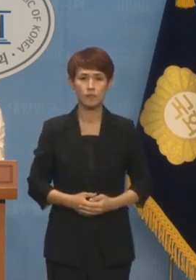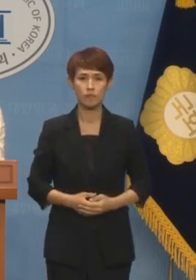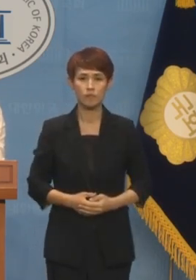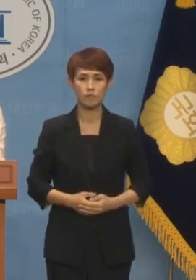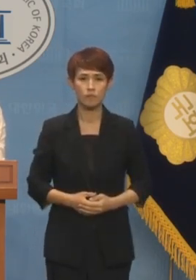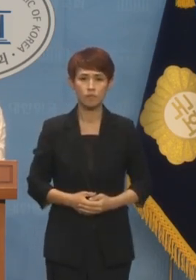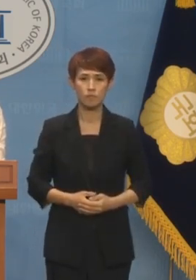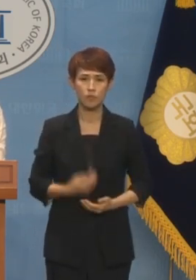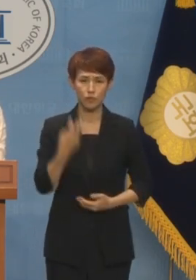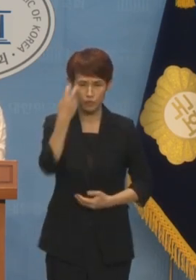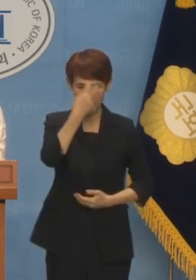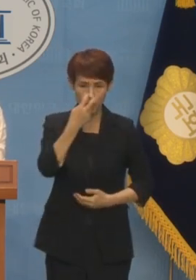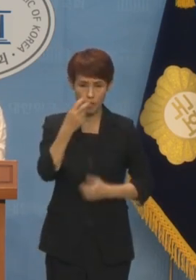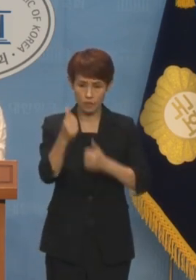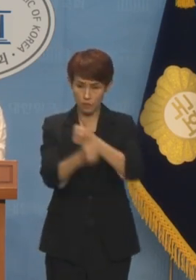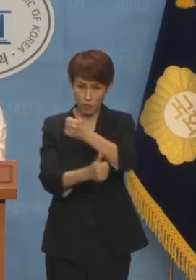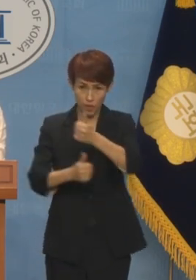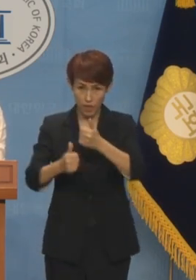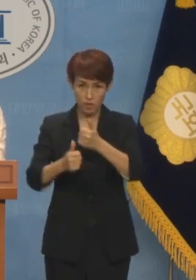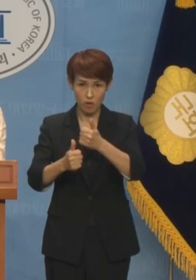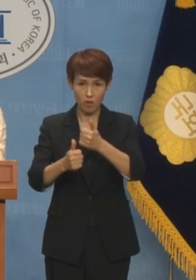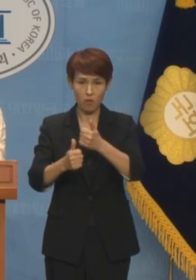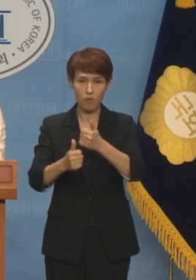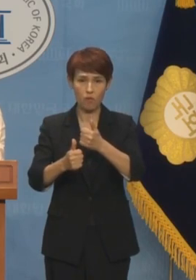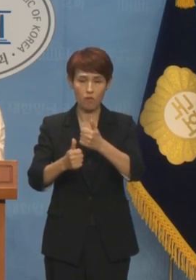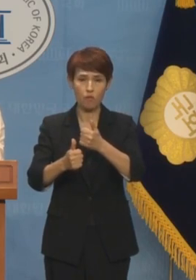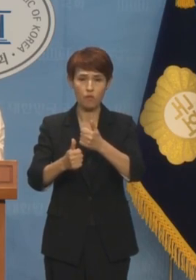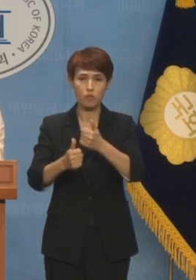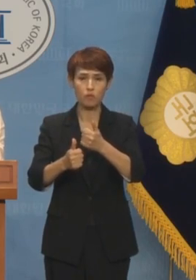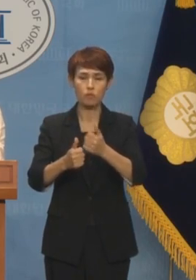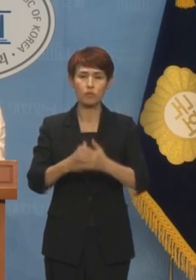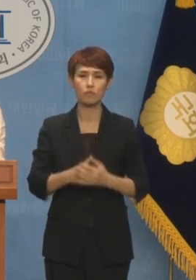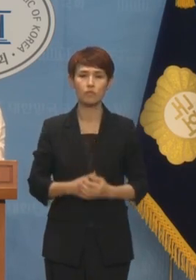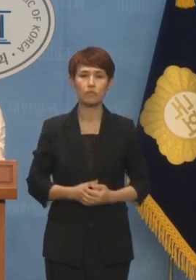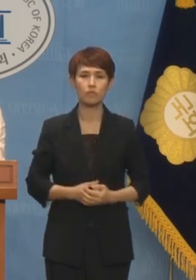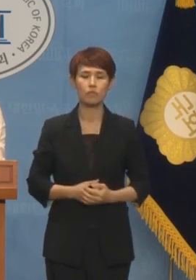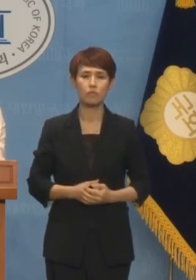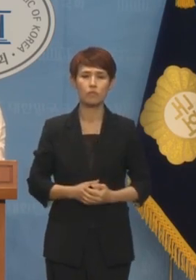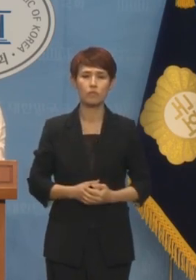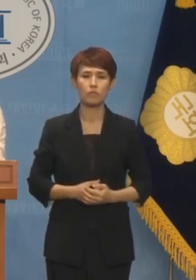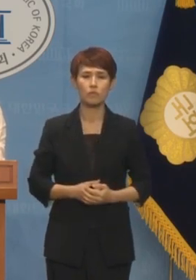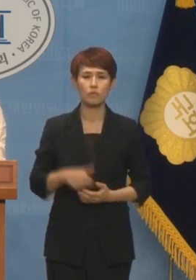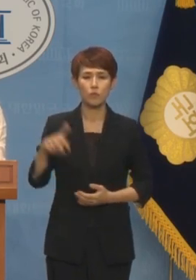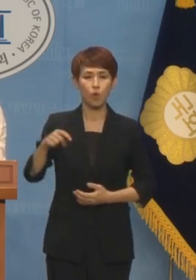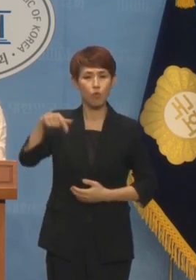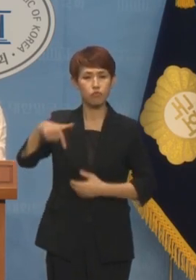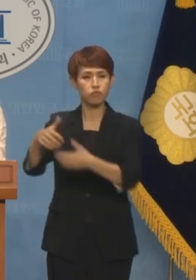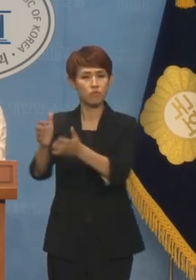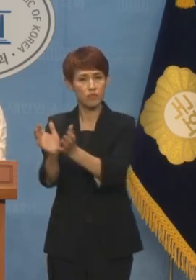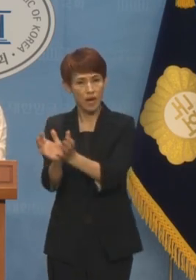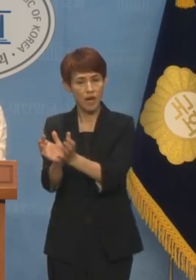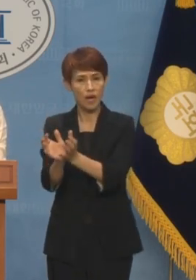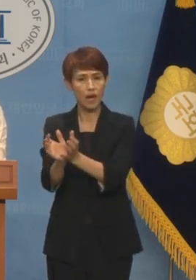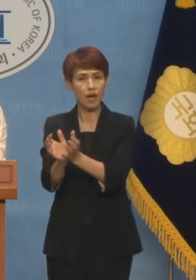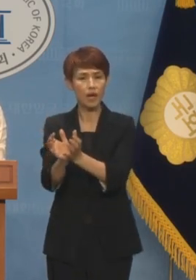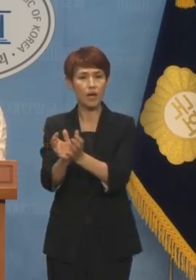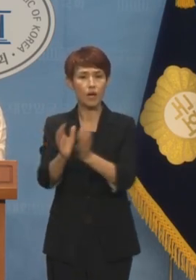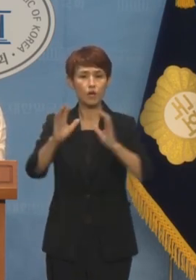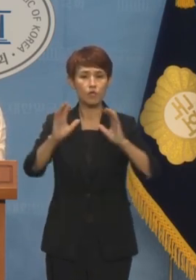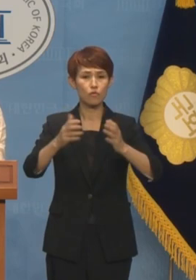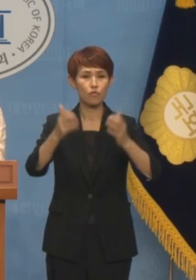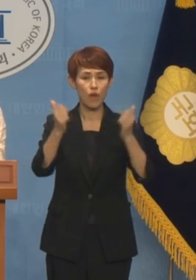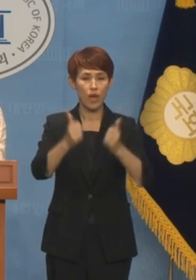물론 수사심의위원회에서 수사 개시 결론을 내린다고 조국혁신당이 특검법을 국회에 제출하지 않는